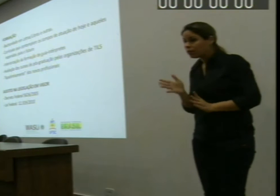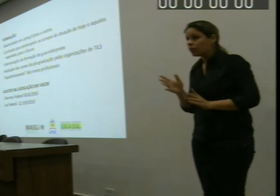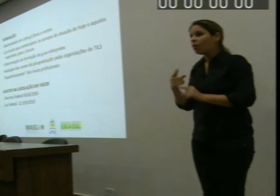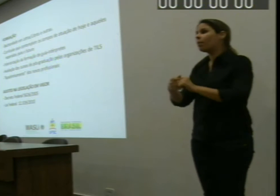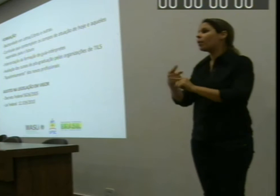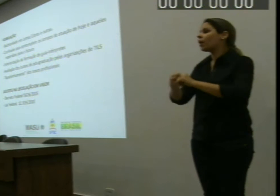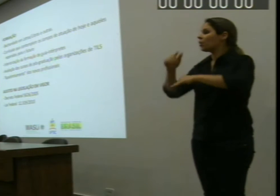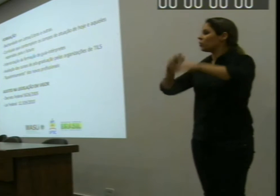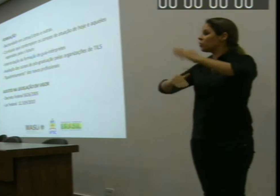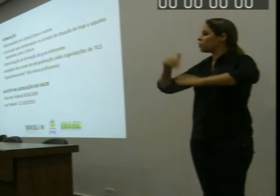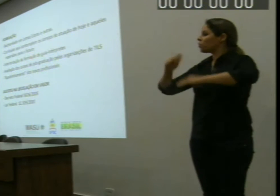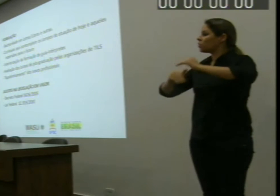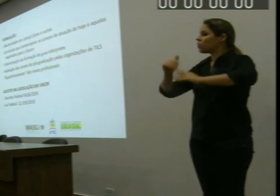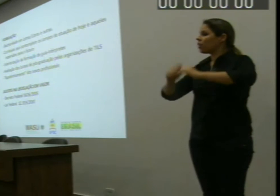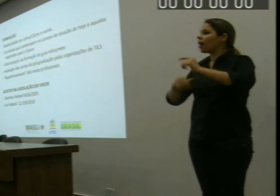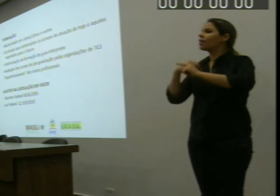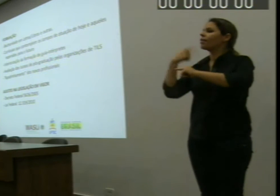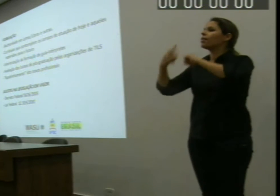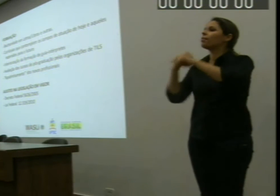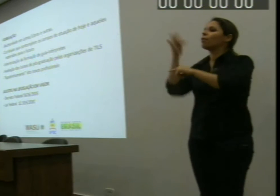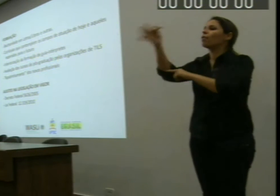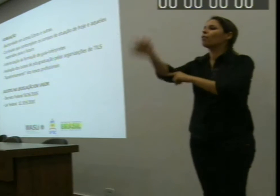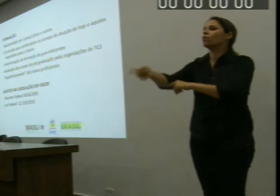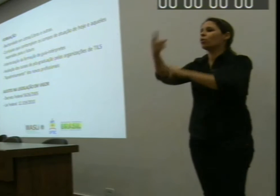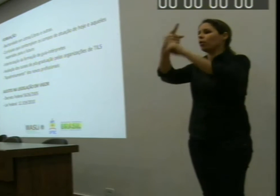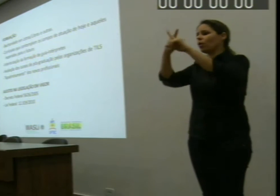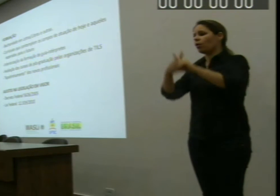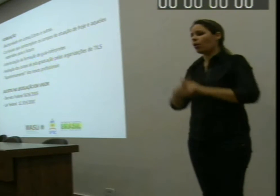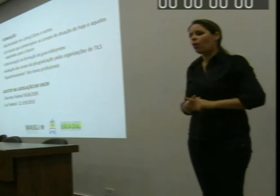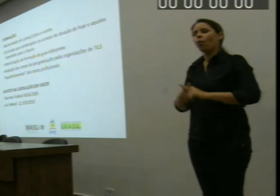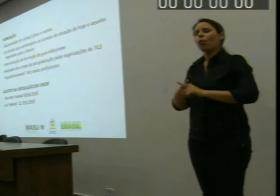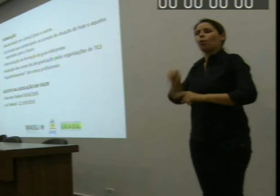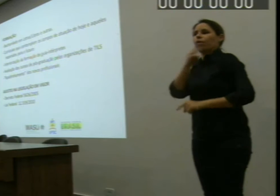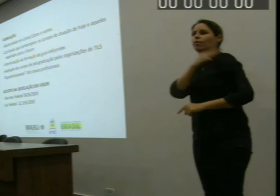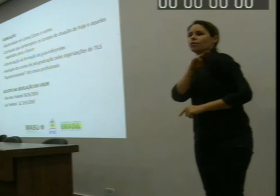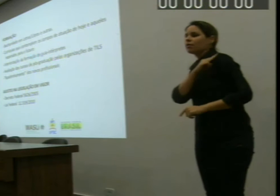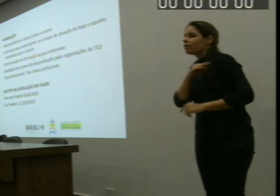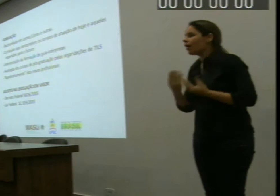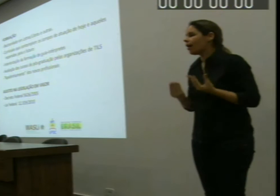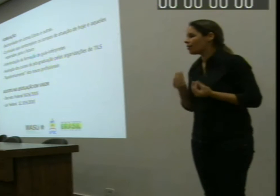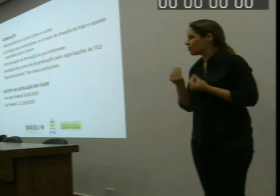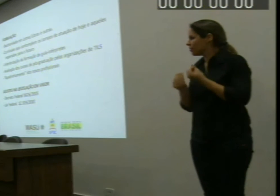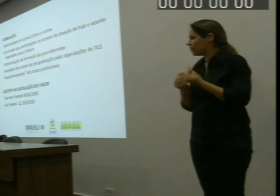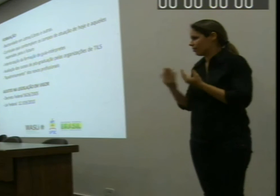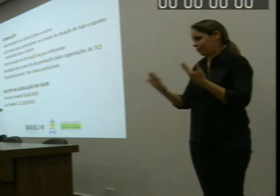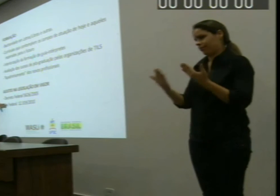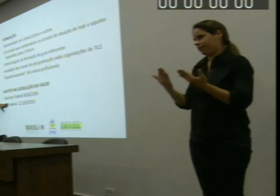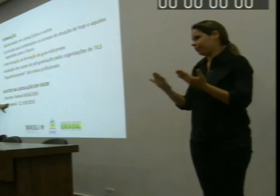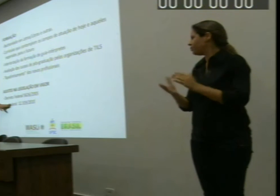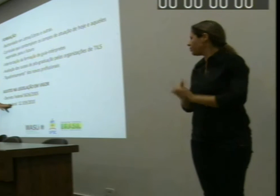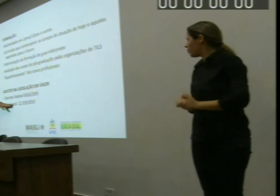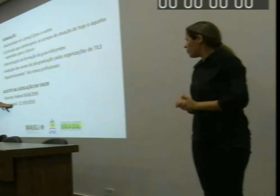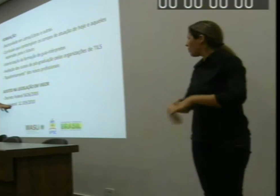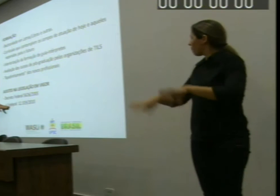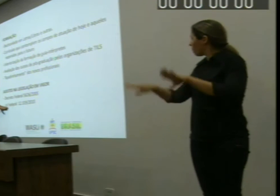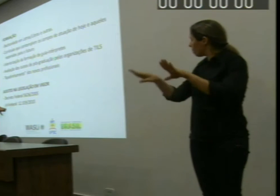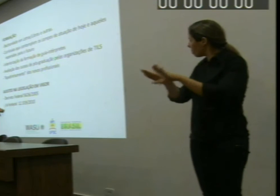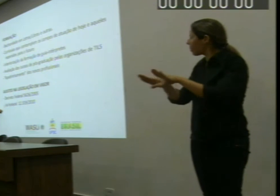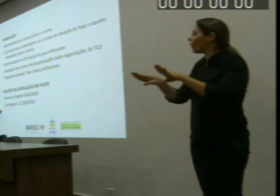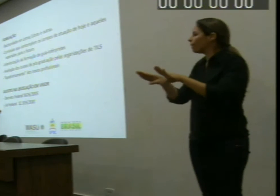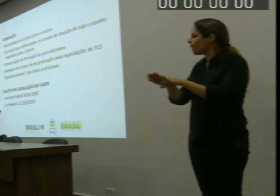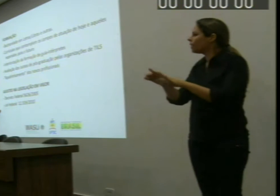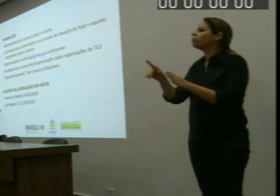profissionais vão fazer concursos para nível médio então não há lógica não há lógica nisso Há outras questões também que precisam ser